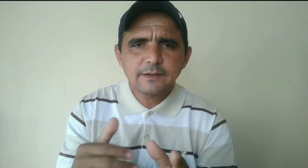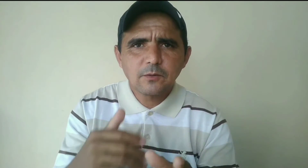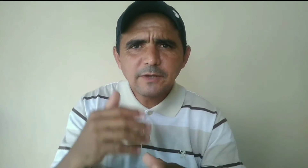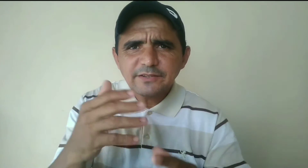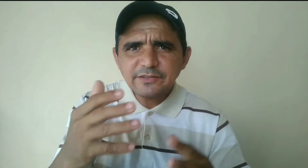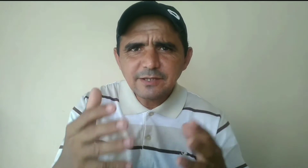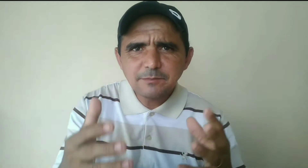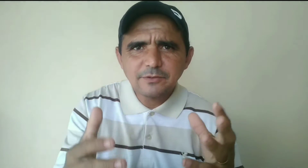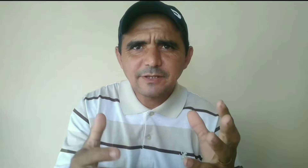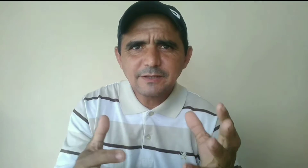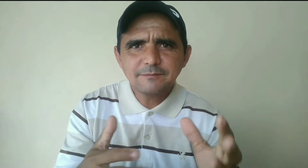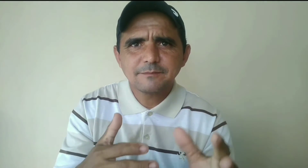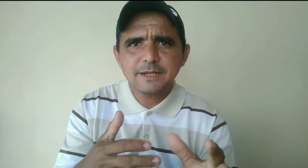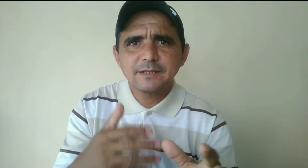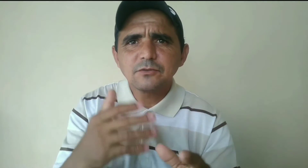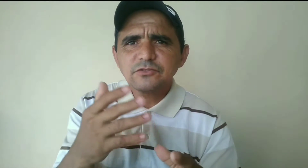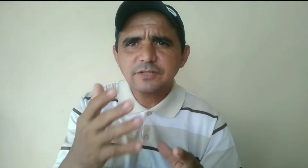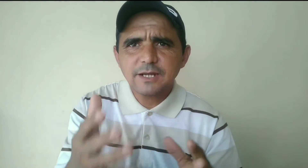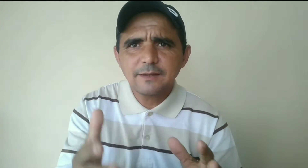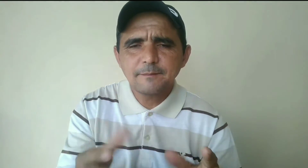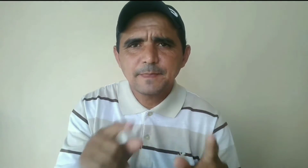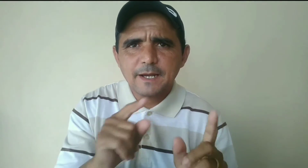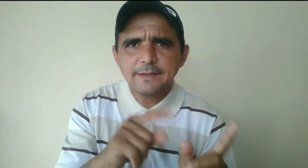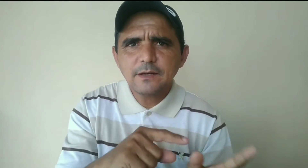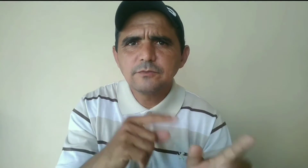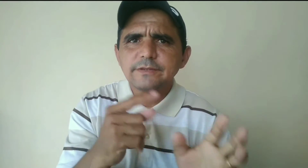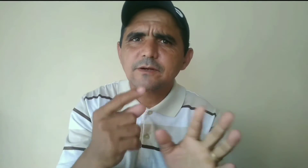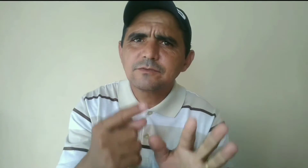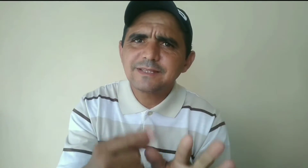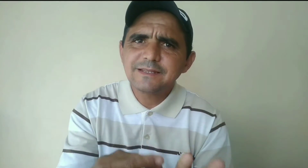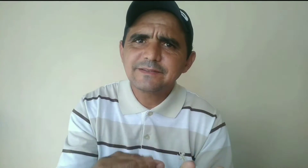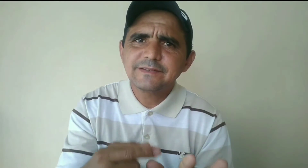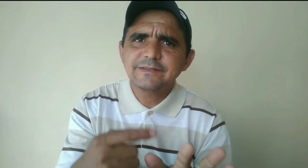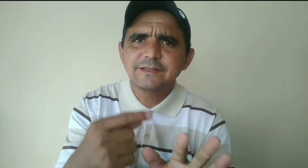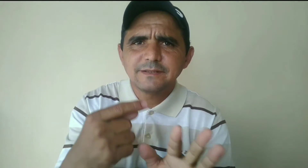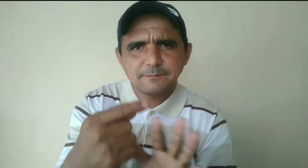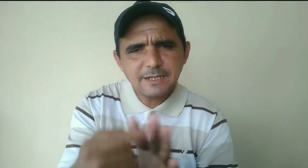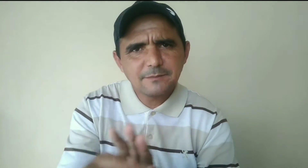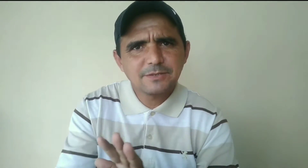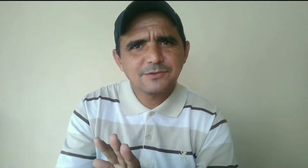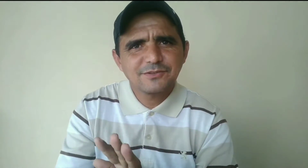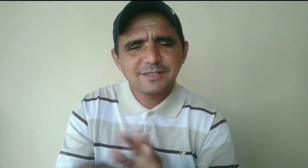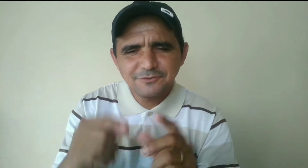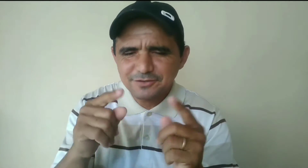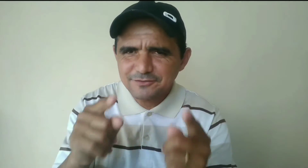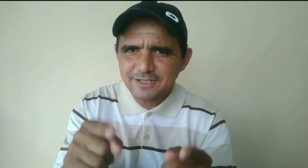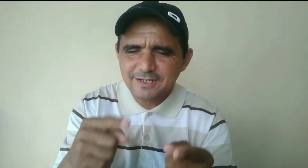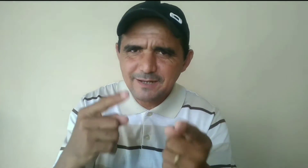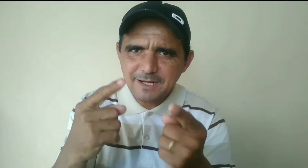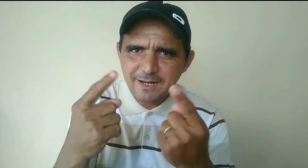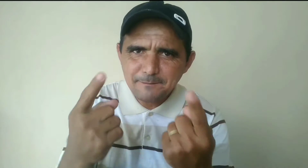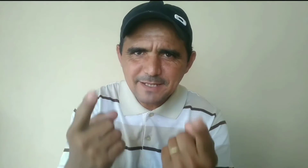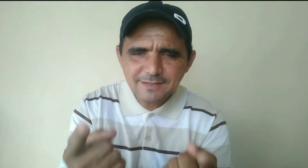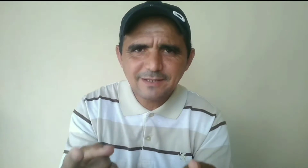como exemplo, né? Para ilustrar cada um então desses parâmetros. Então você vai acabar